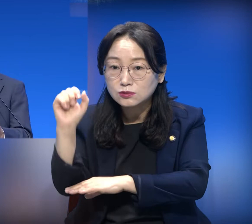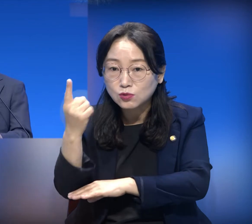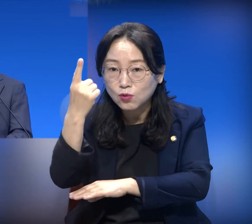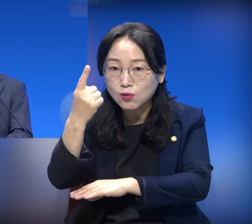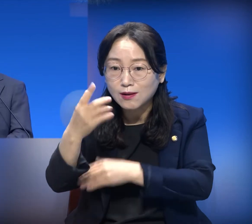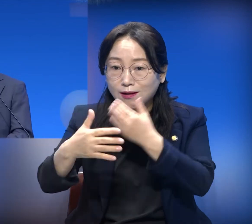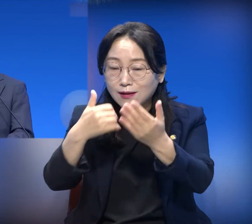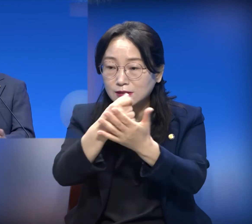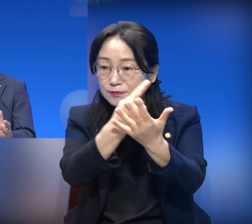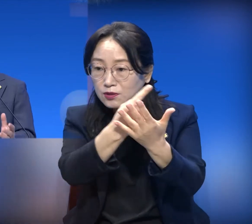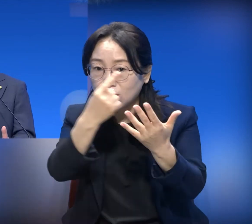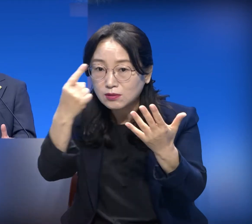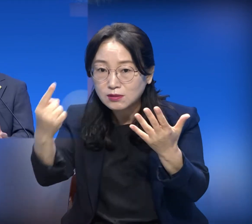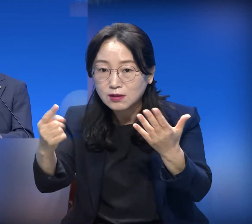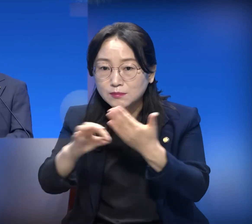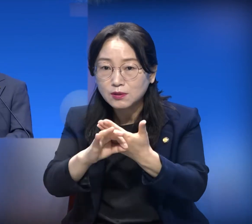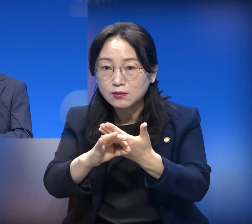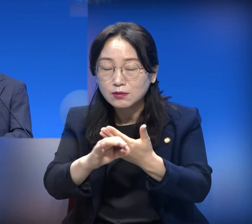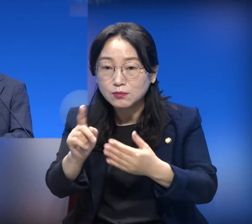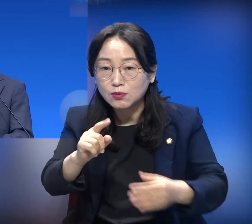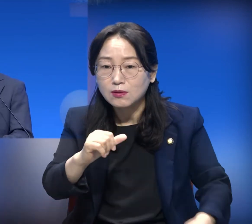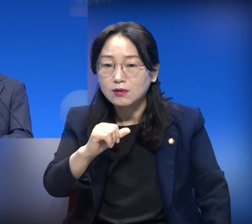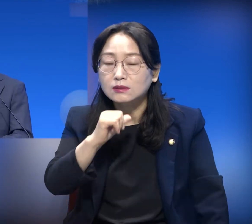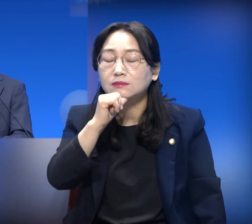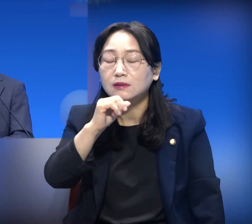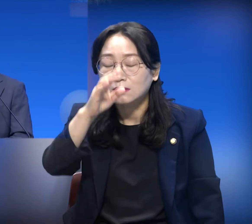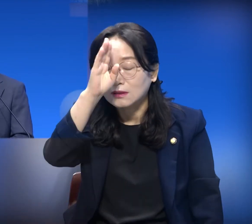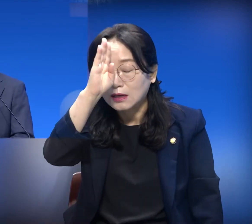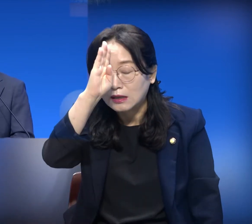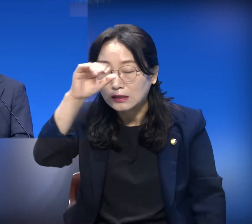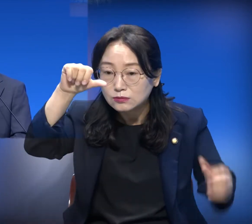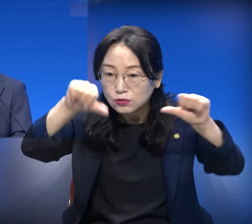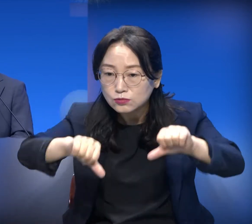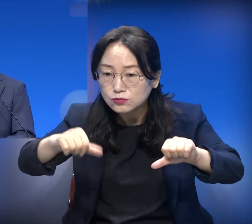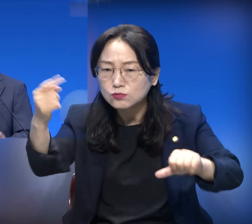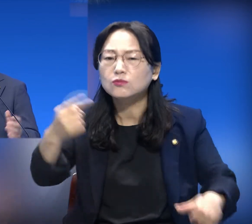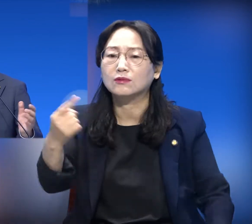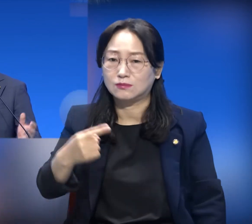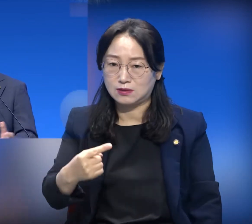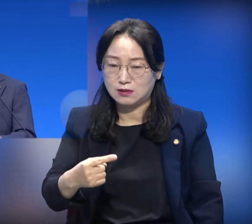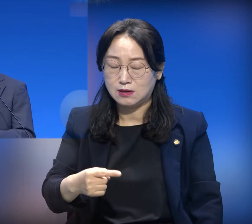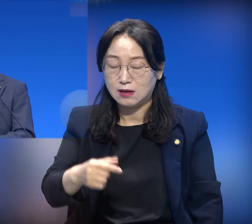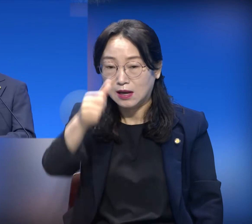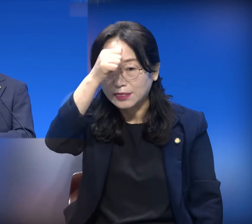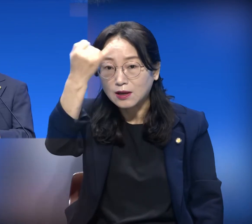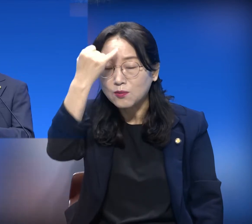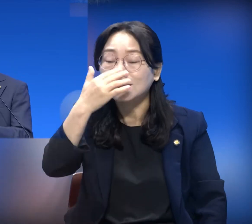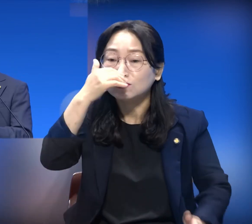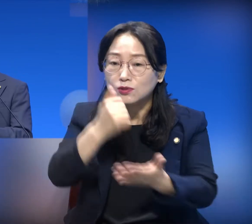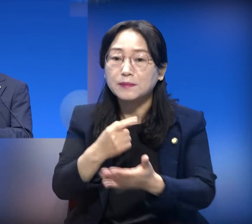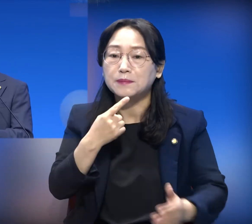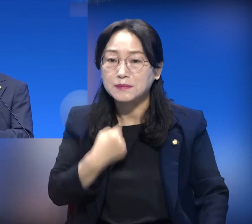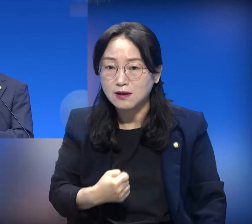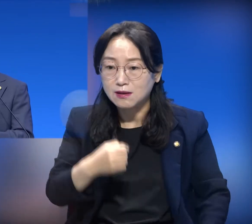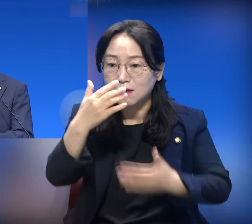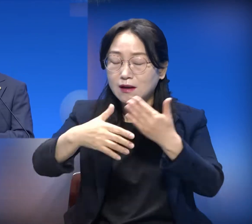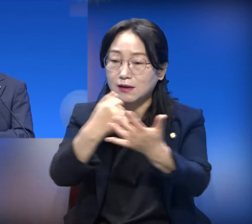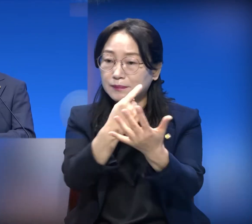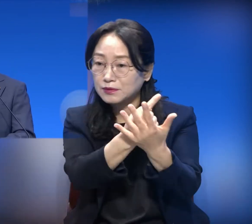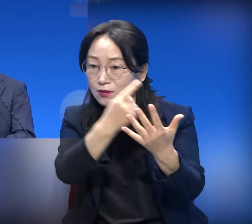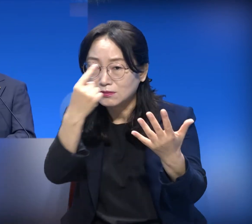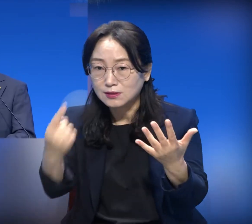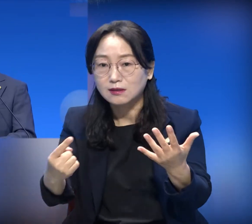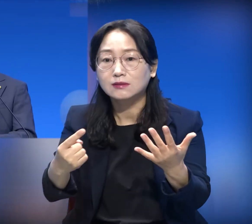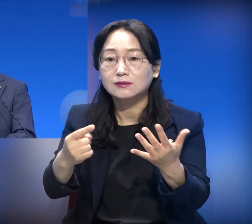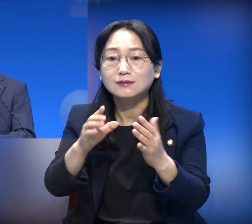우리에게 임하는 것은 질병과 가난과 저주밖에 없습니다. 아담과 하와가 죄짓고 하나님의 품을 떠났을